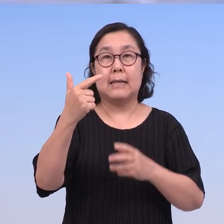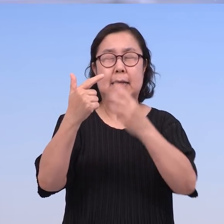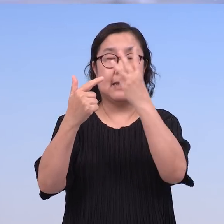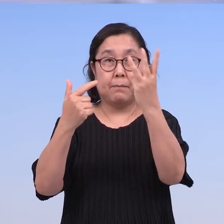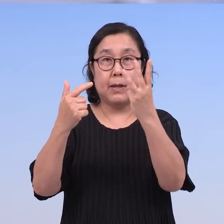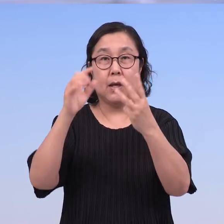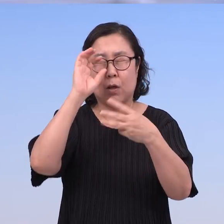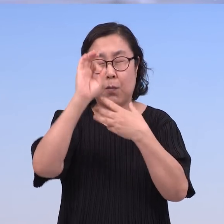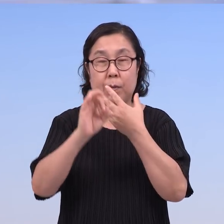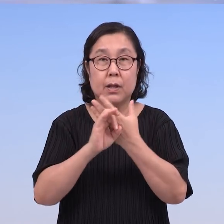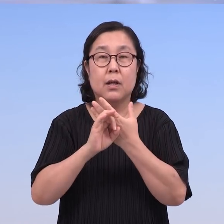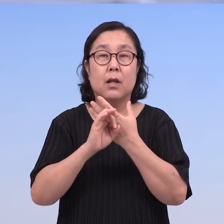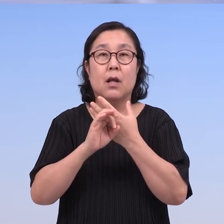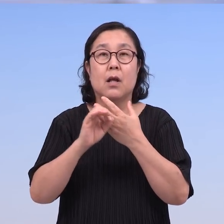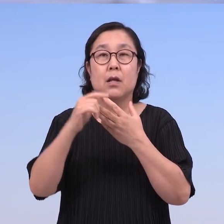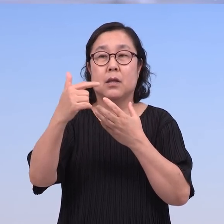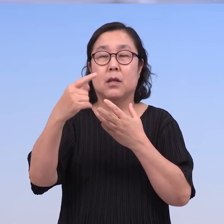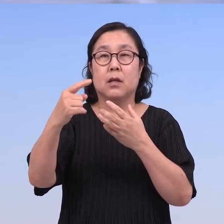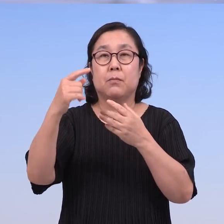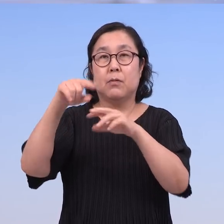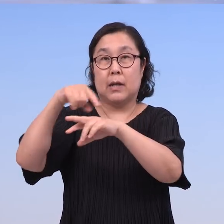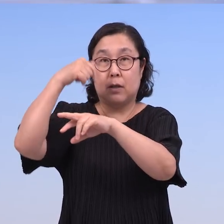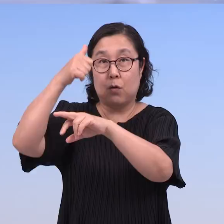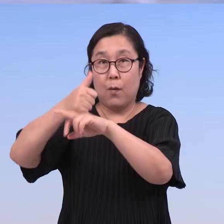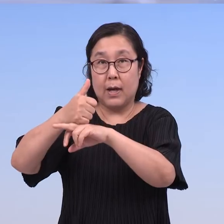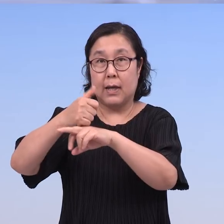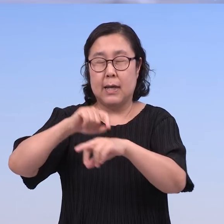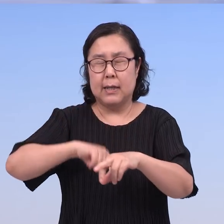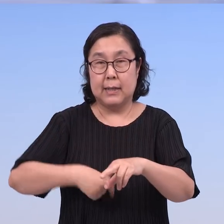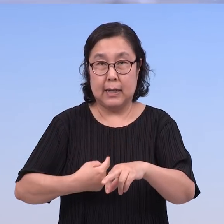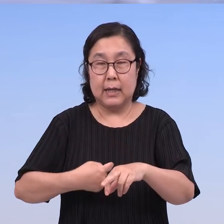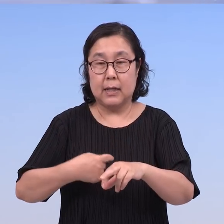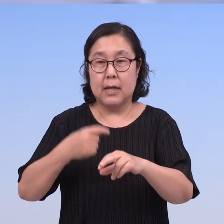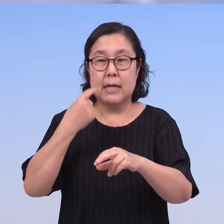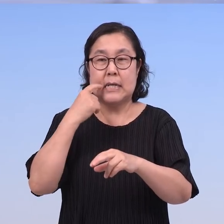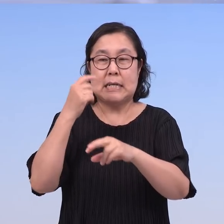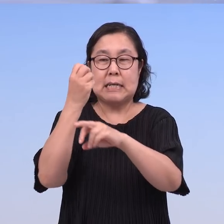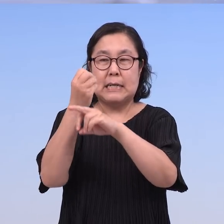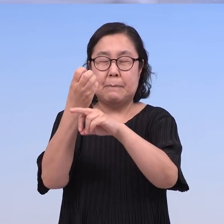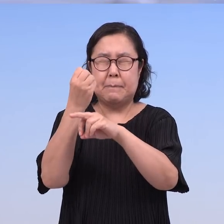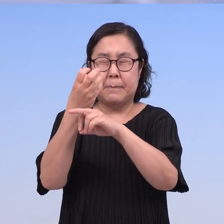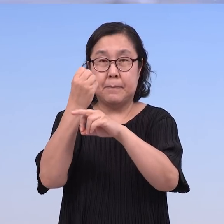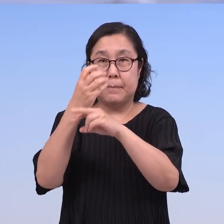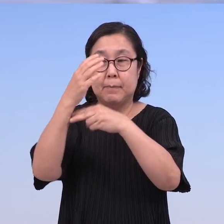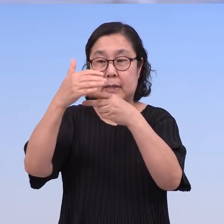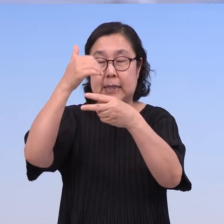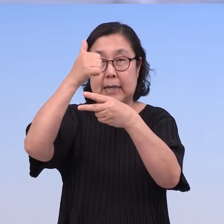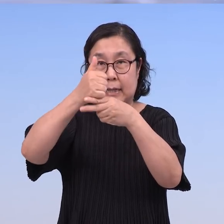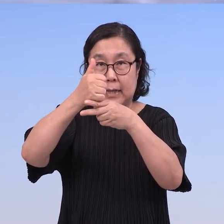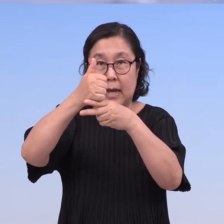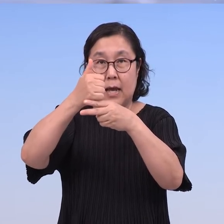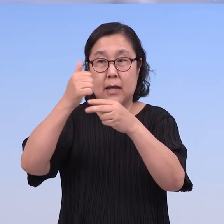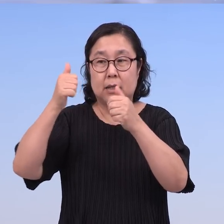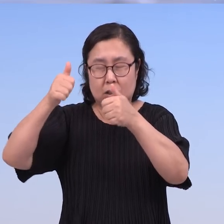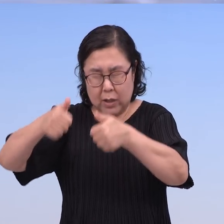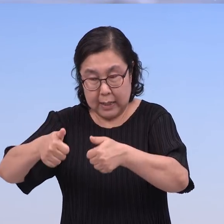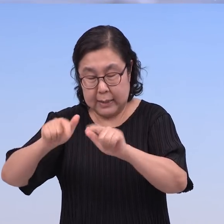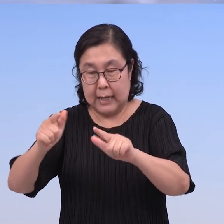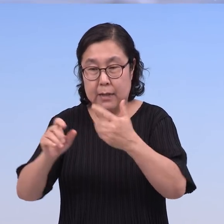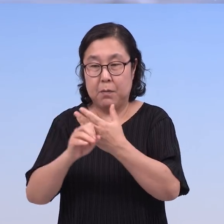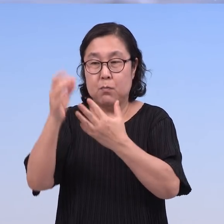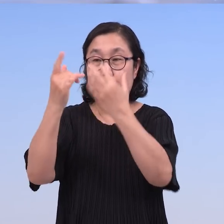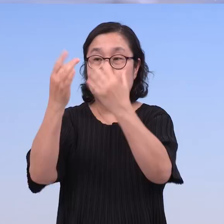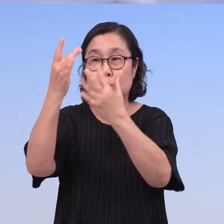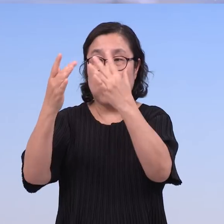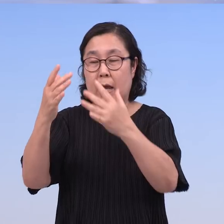3장에서 느부갓네살 왕이 이제 자기가 만든 금신상에 절하지 않으면은 불타는 화덕